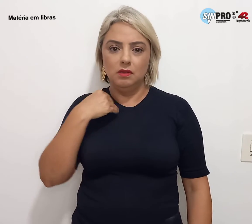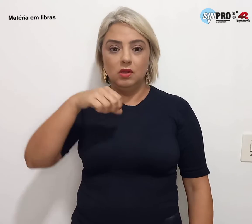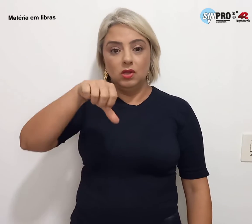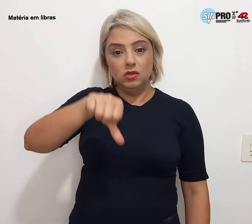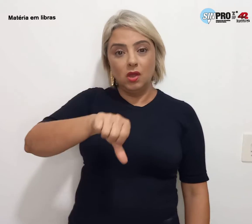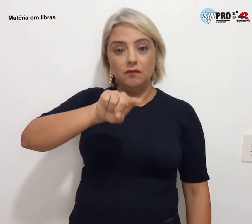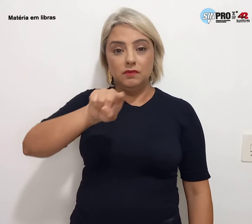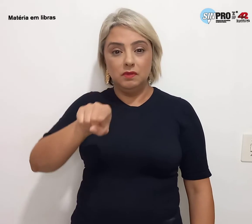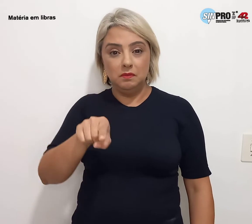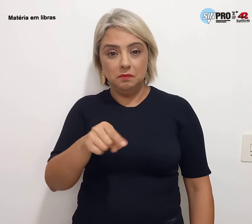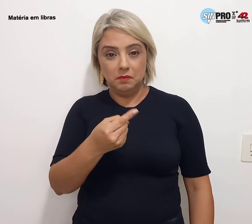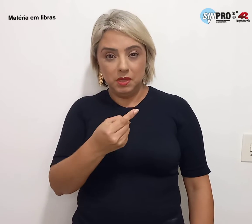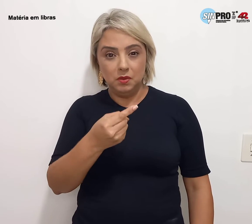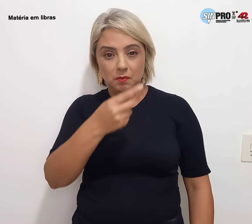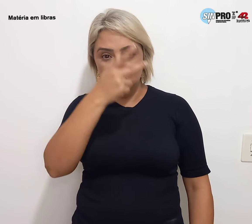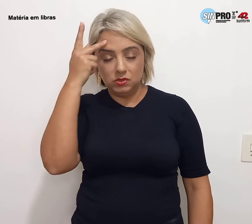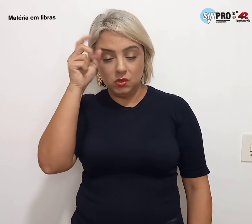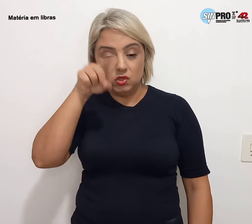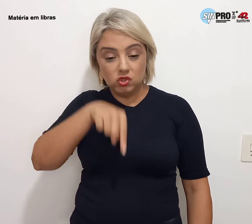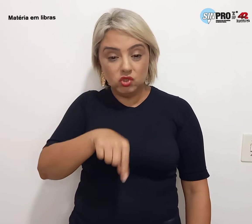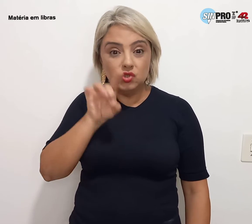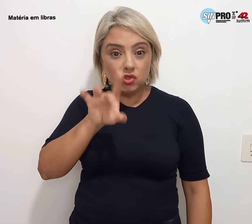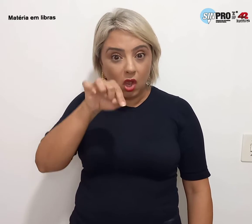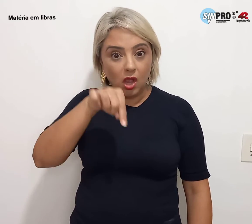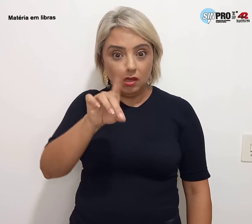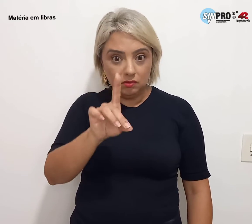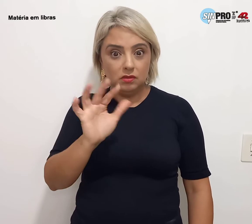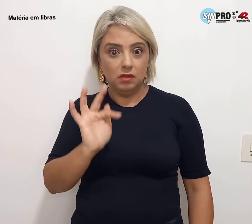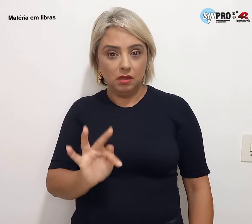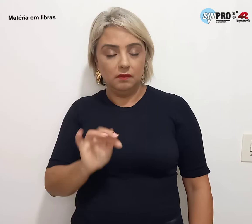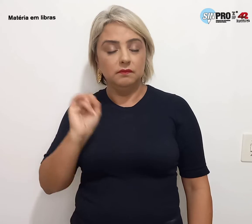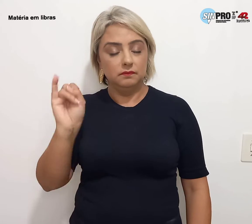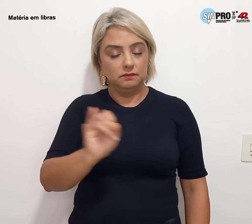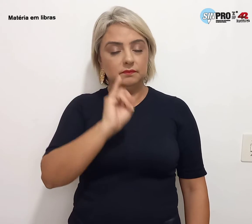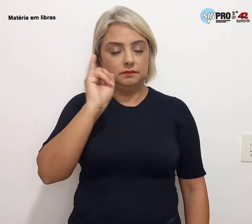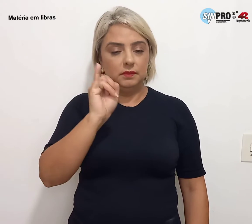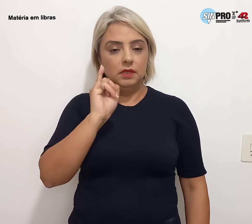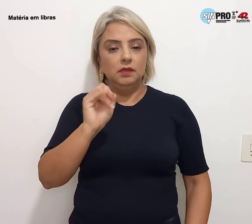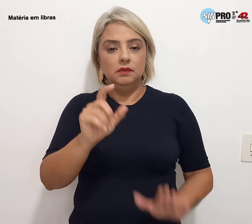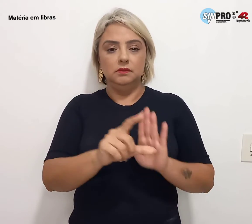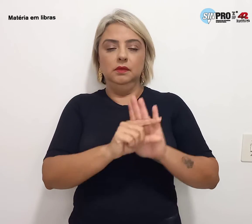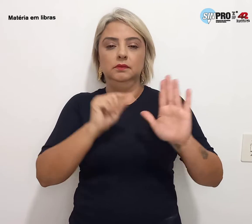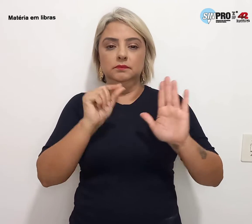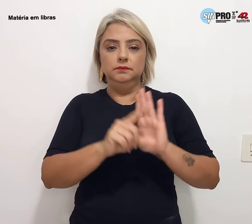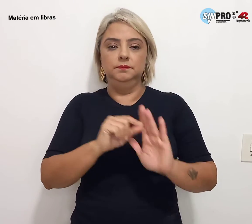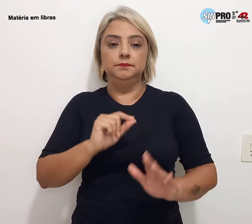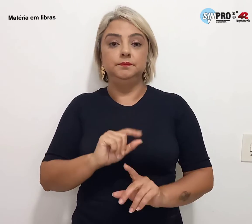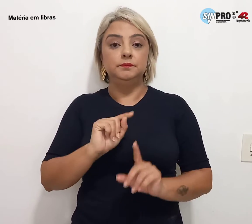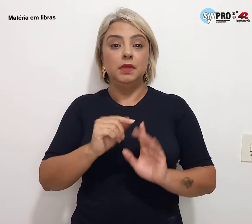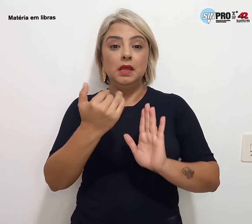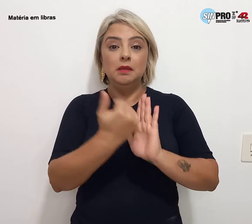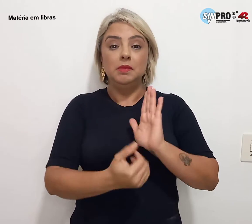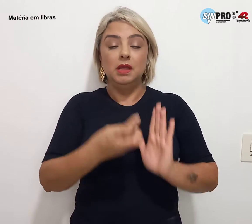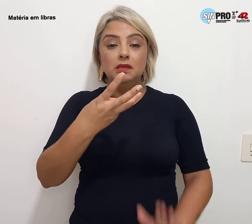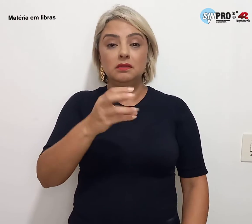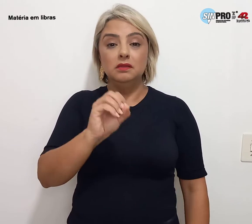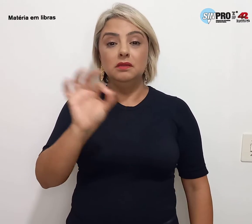somente no Distrito Federal. É importante salientar que menos de 30% da